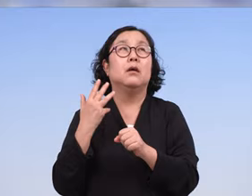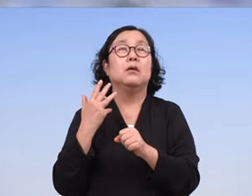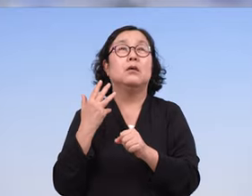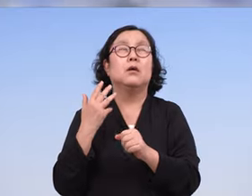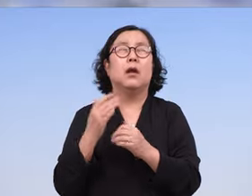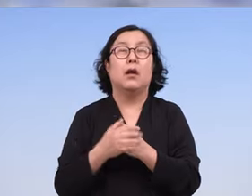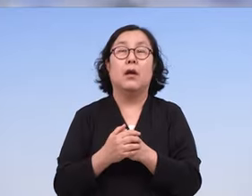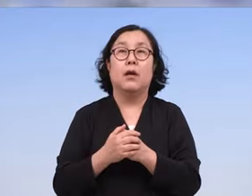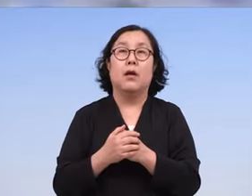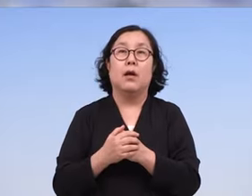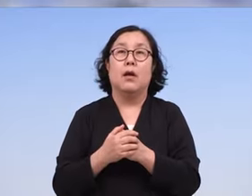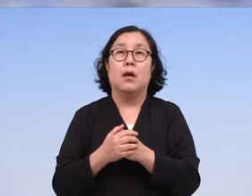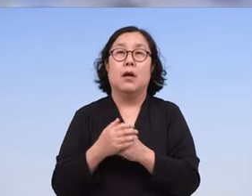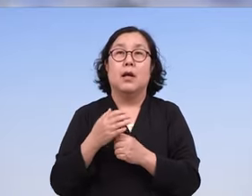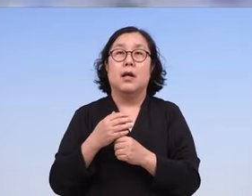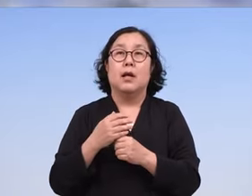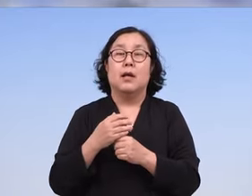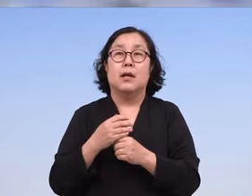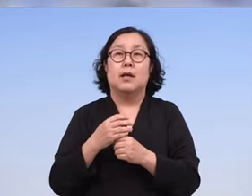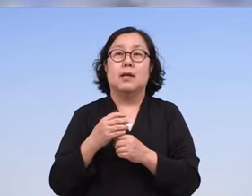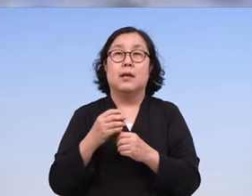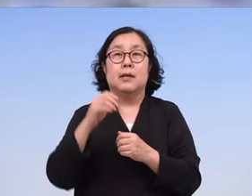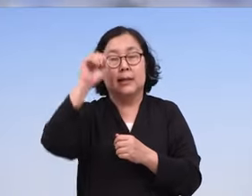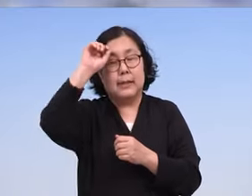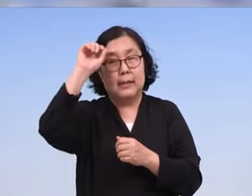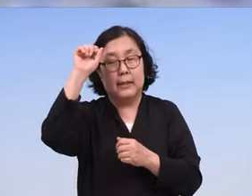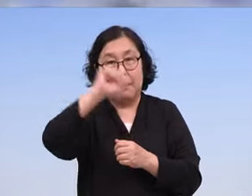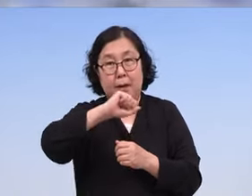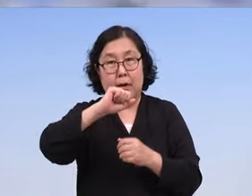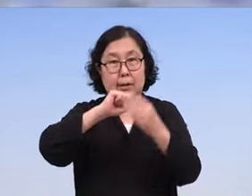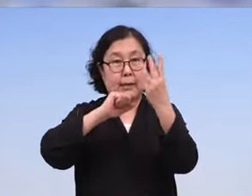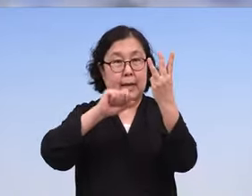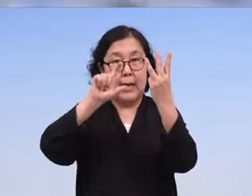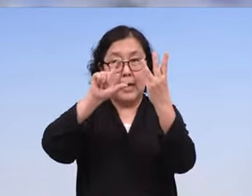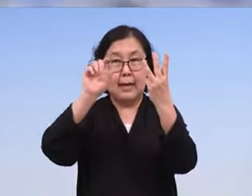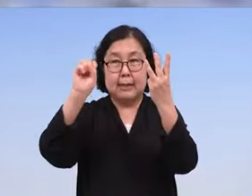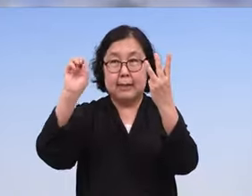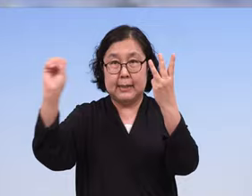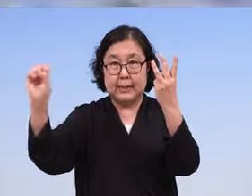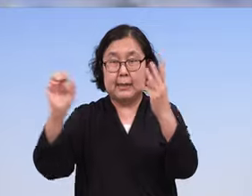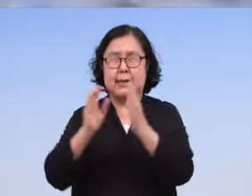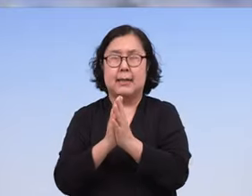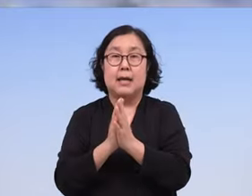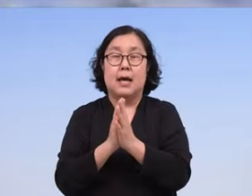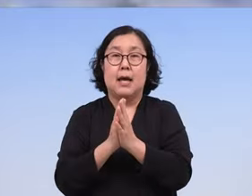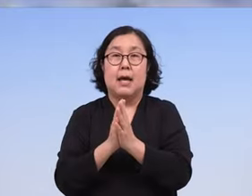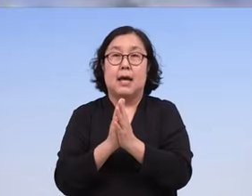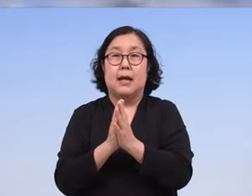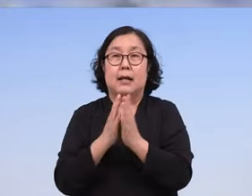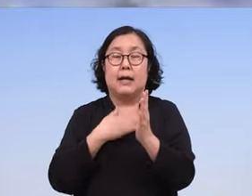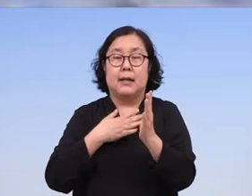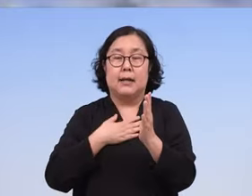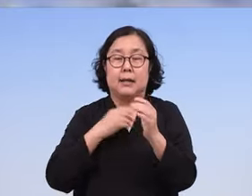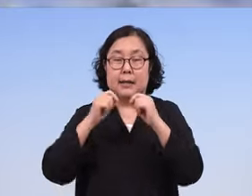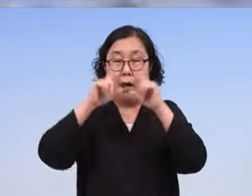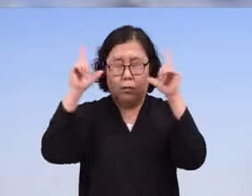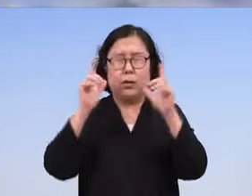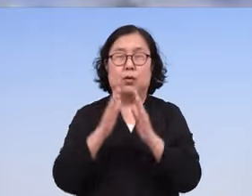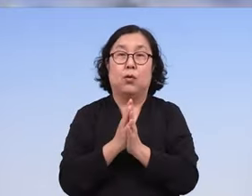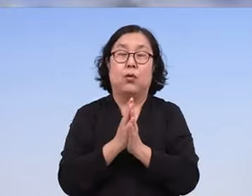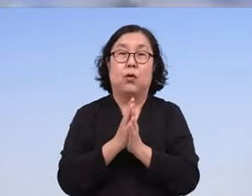8년 전에 정각 새벽 3시에 저를 흔들어 깨우시고 그 전에 악몽을 꾸고 막 가위